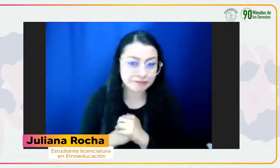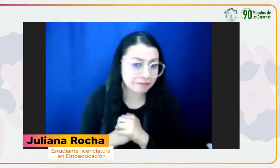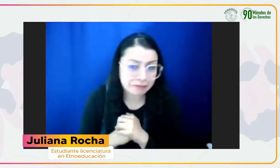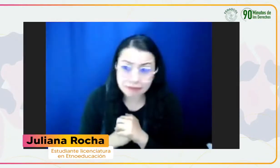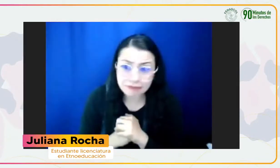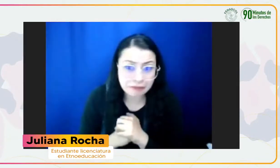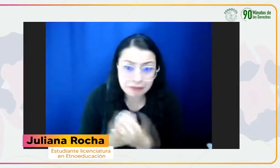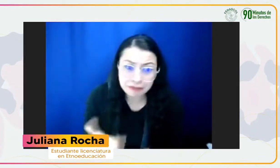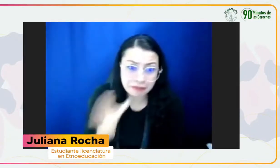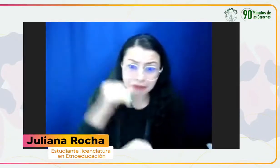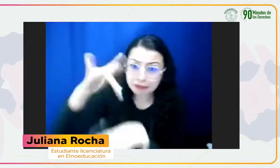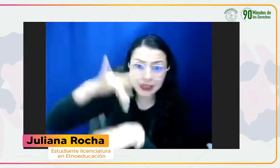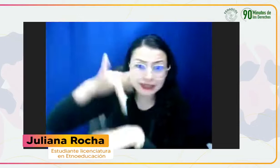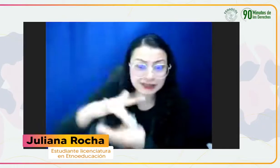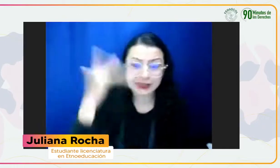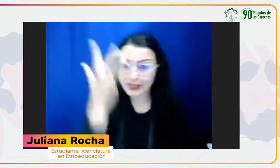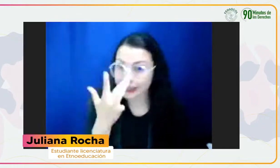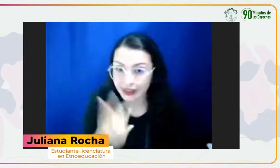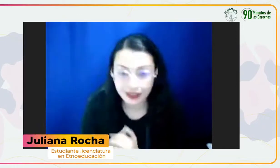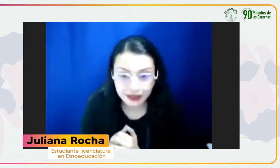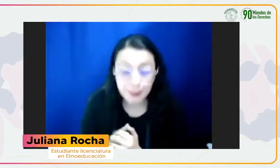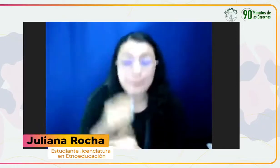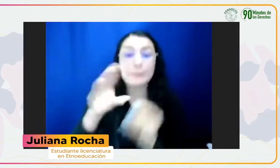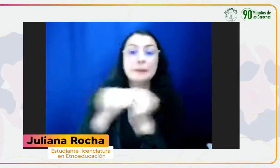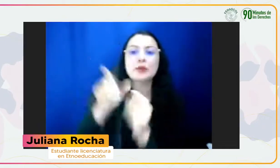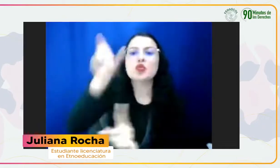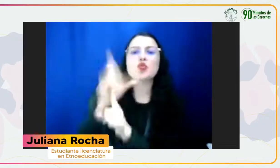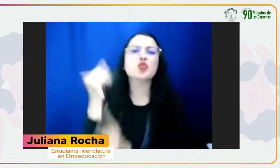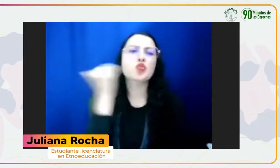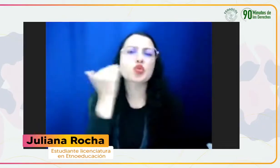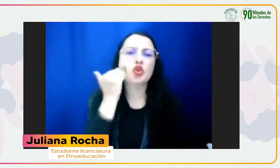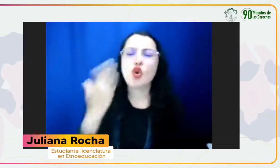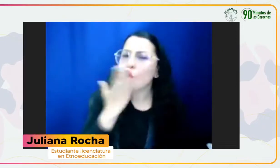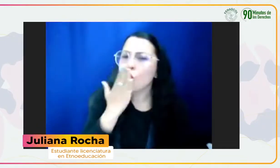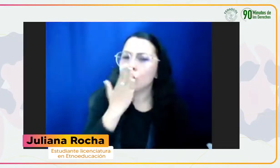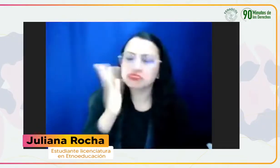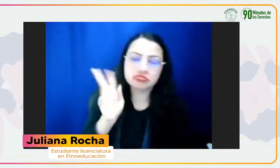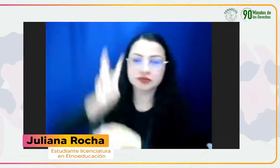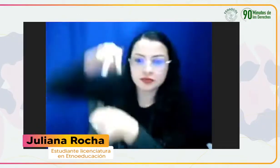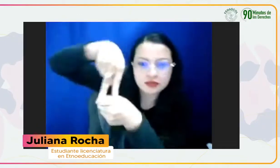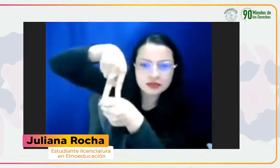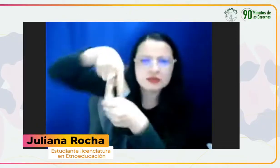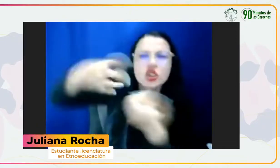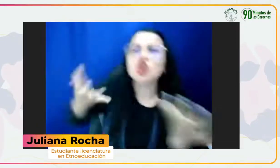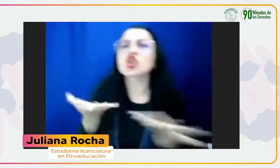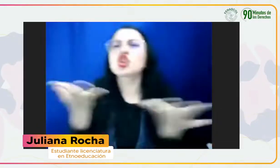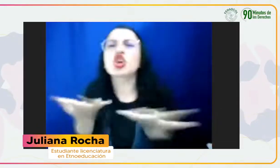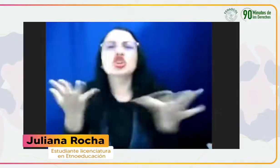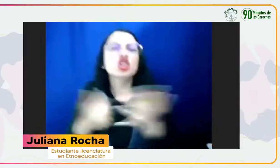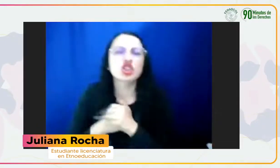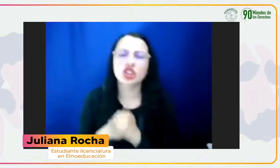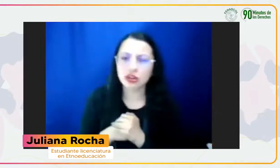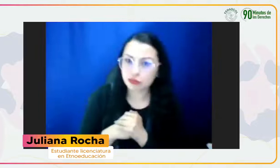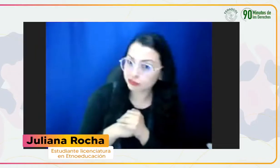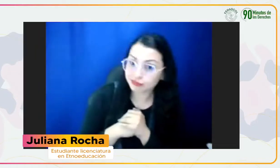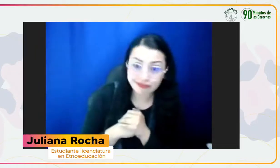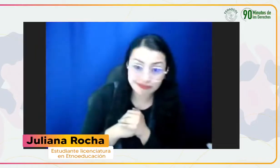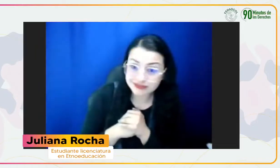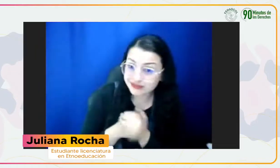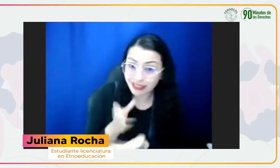su participación política? ¿Dónde está? No vemos las mujeres afrodescendientes. También las mujeres indígenas, ¿dónde están? ¿Dónde